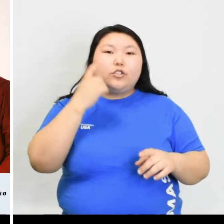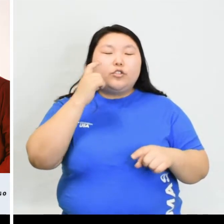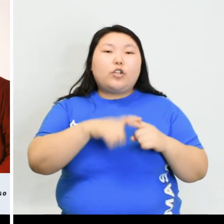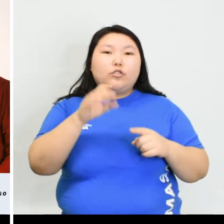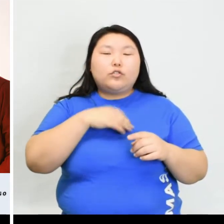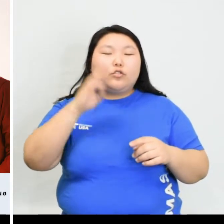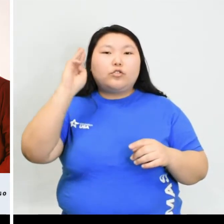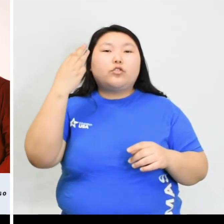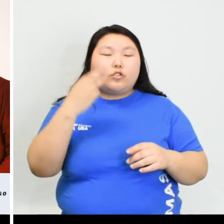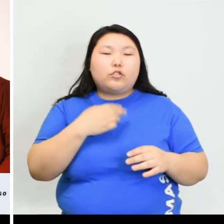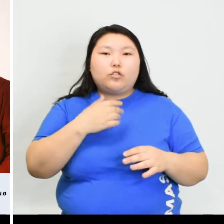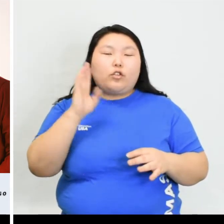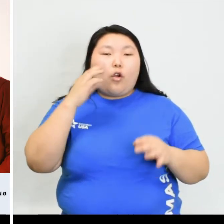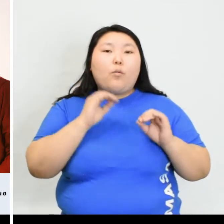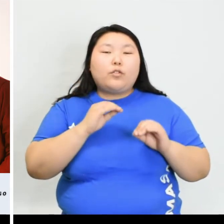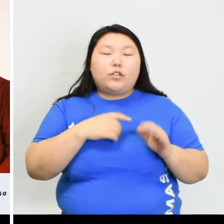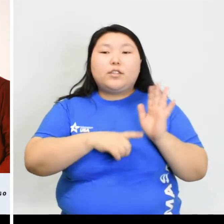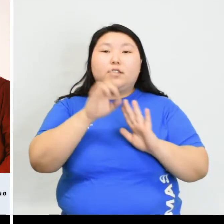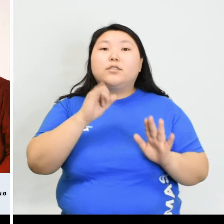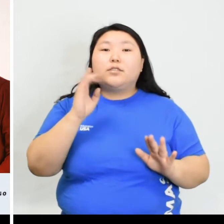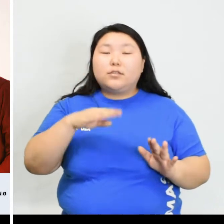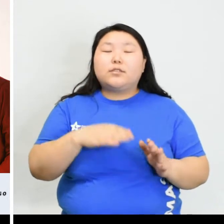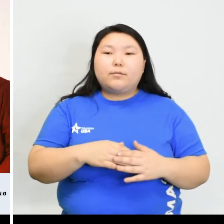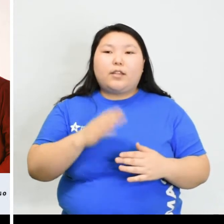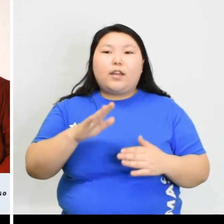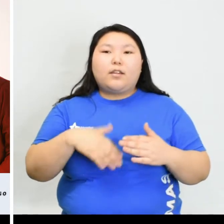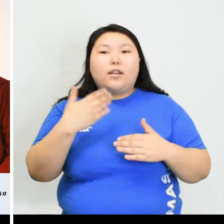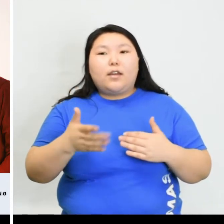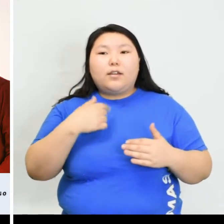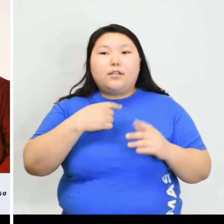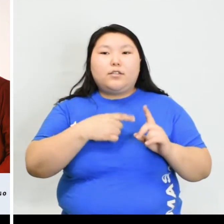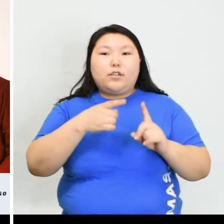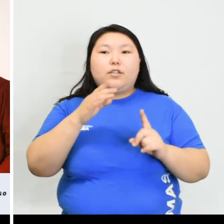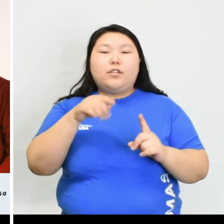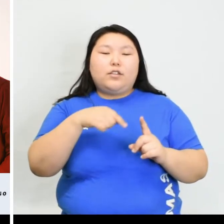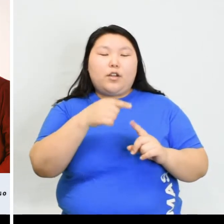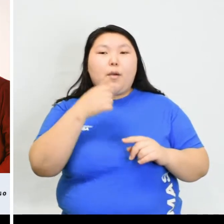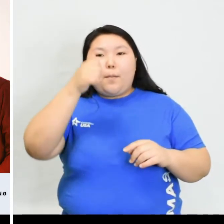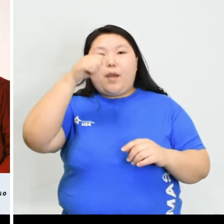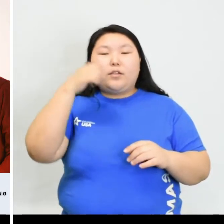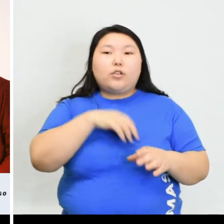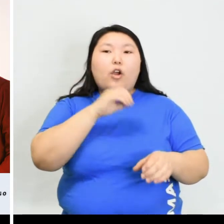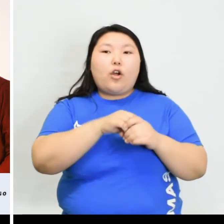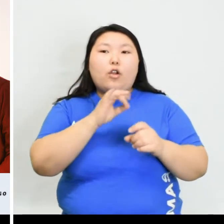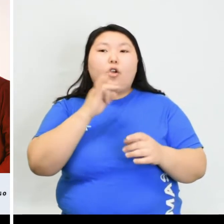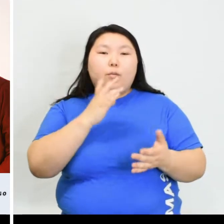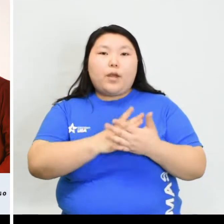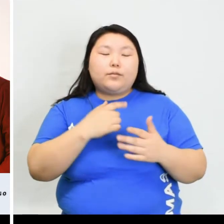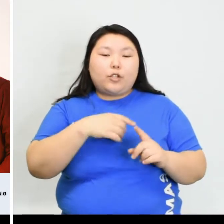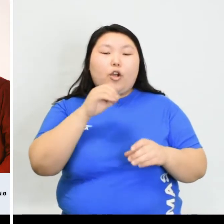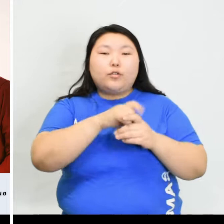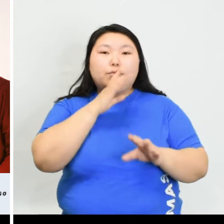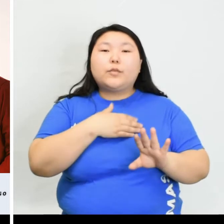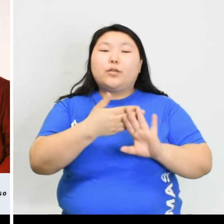зорилго морилгын барах ихэв шинж жоохон тодорхой болоод эхэлж штэ тий. Тэгээд тий магистр руу ч орохоор